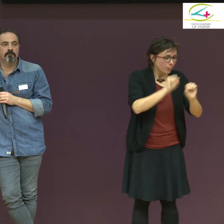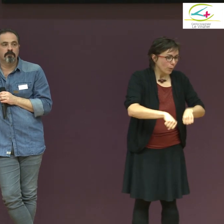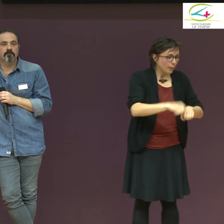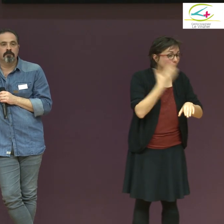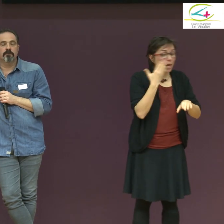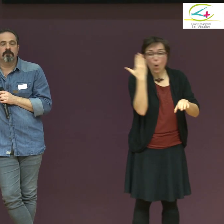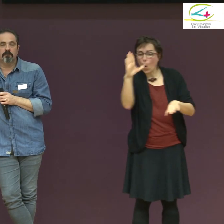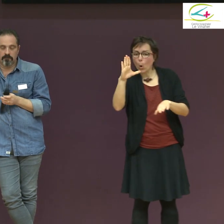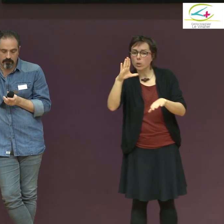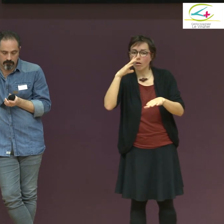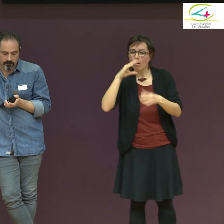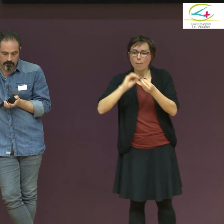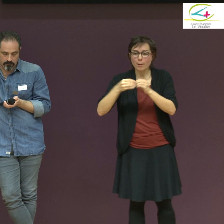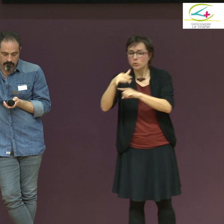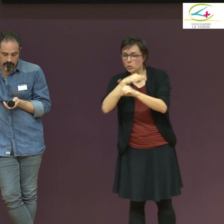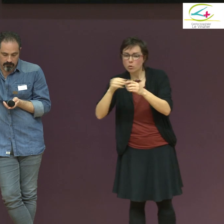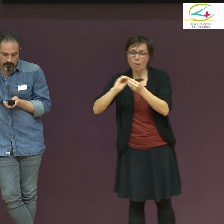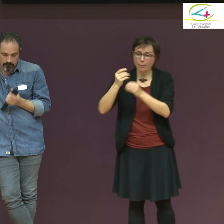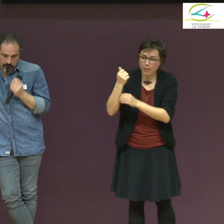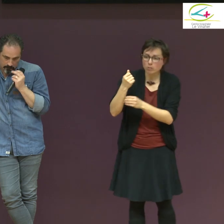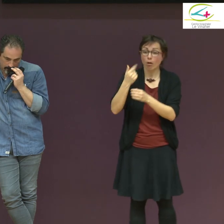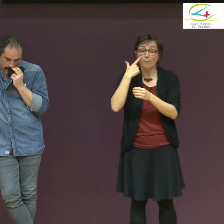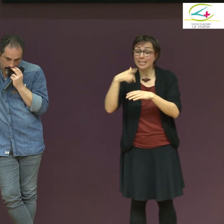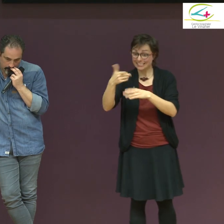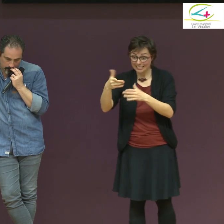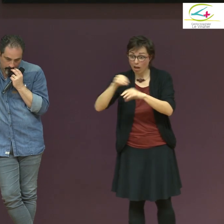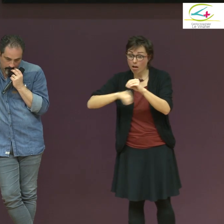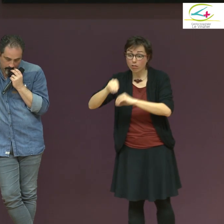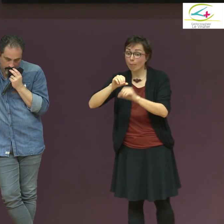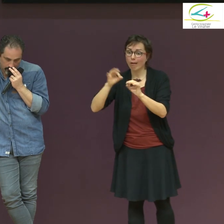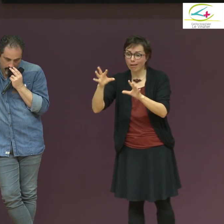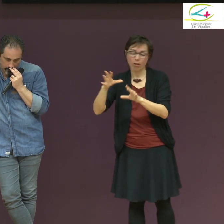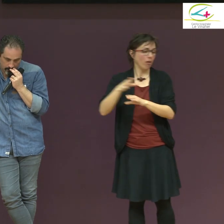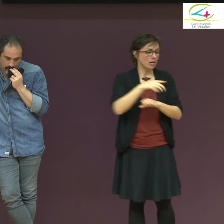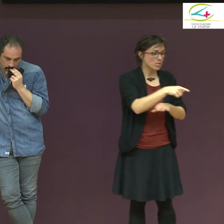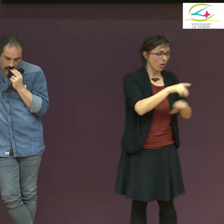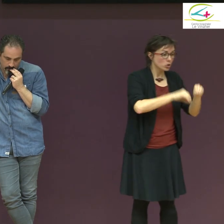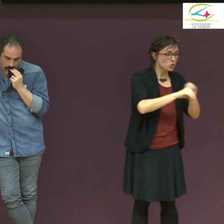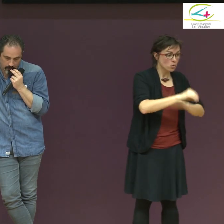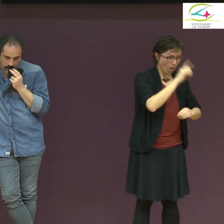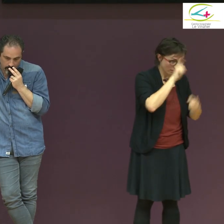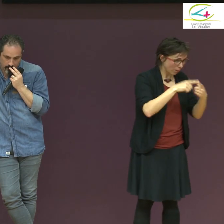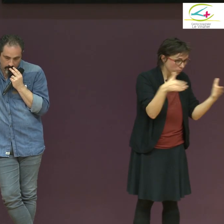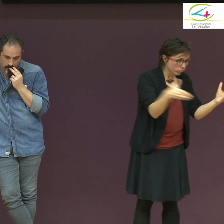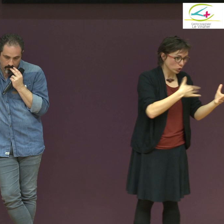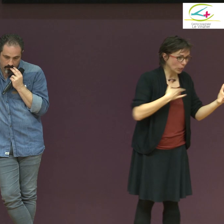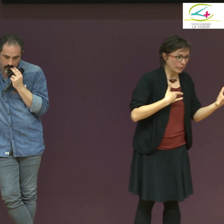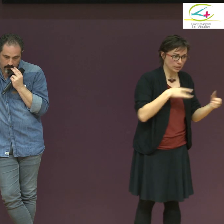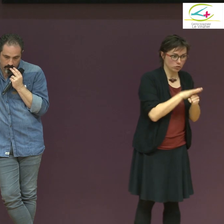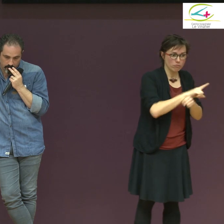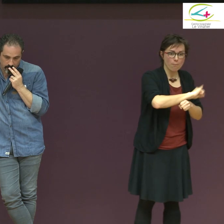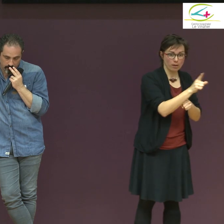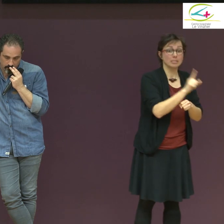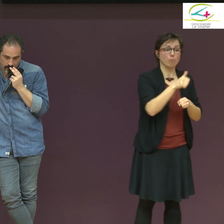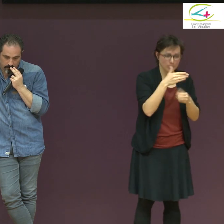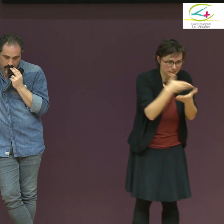soucis sociaux, ses soucis financiers, ça sert à rien. Et ben, c'est pour ça que c'est interministériel. Effectivement, on est psychiatre,